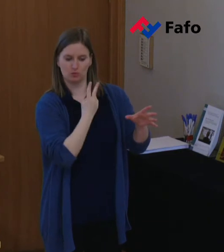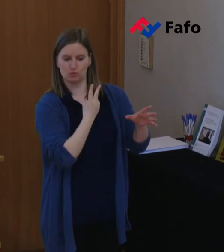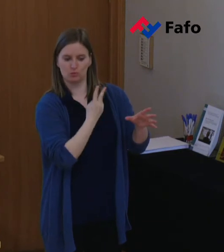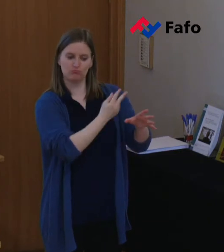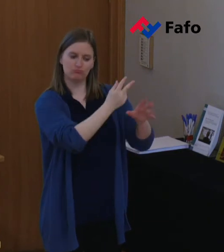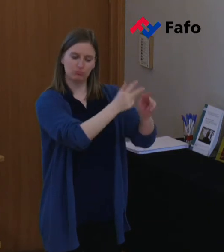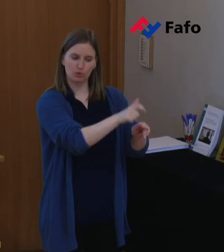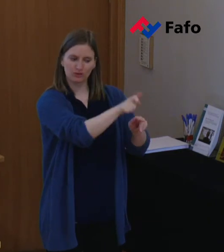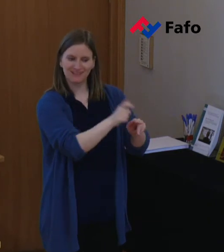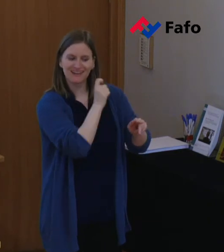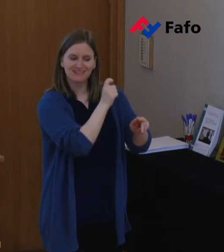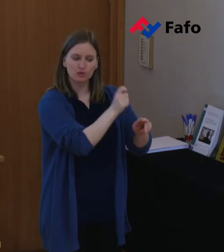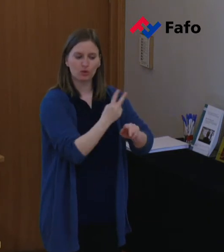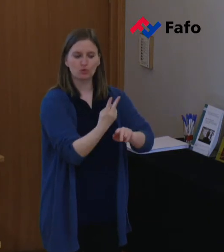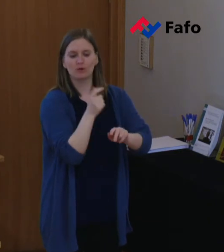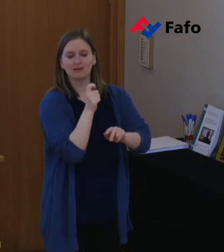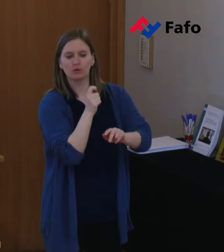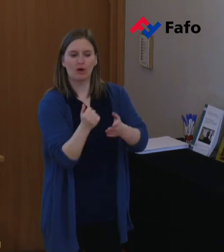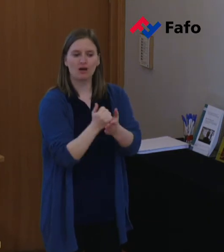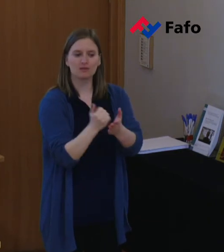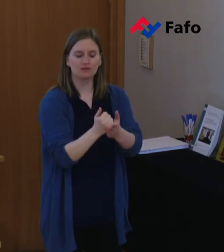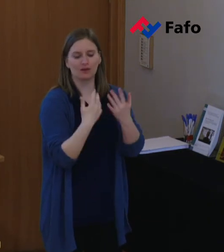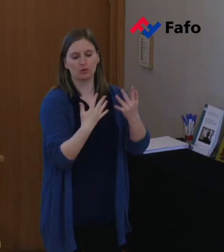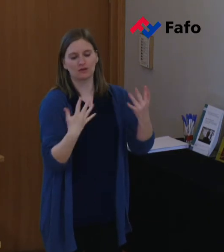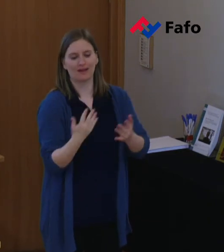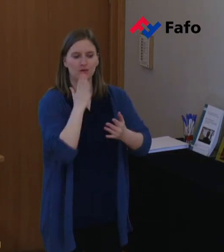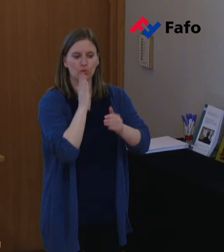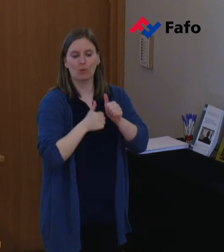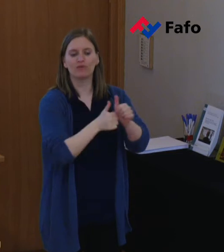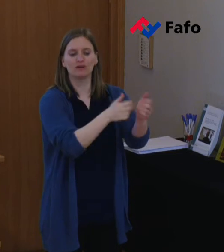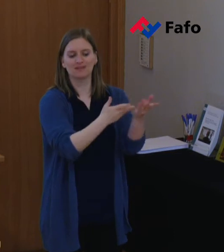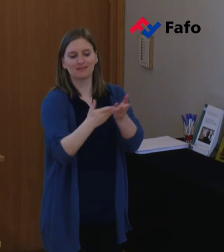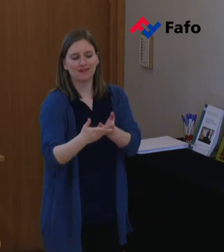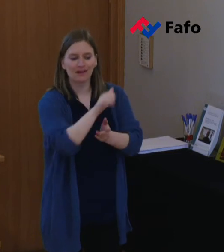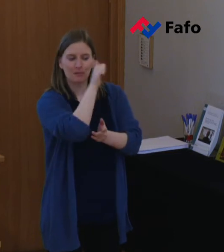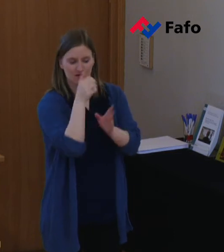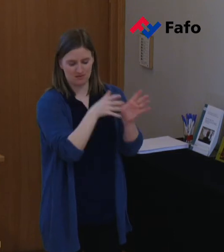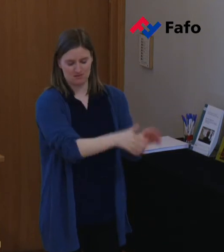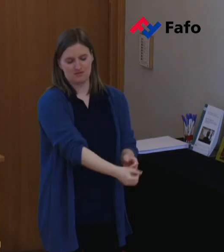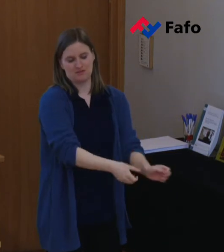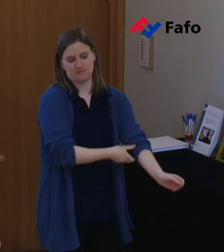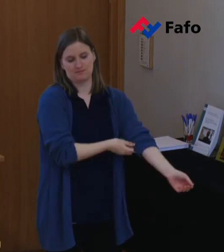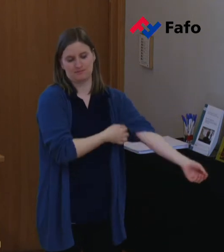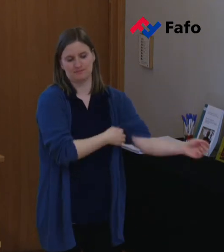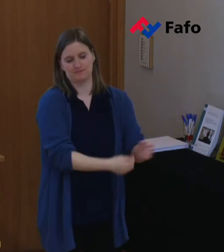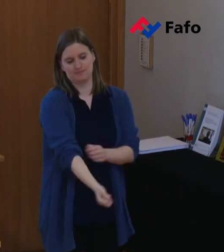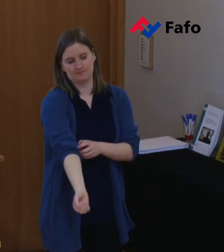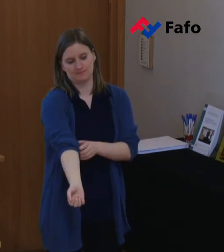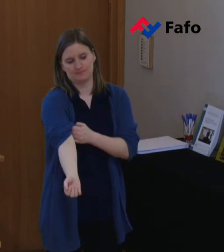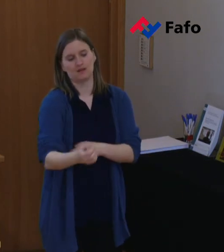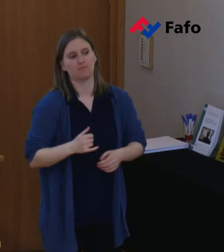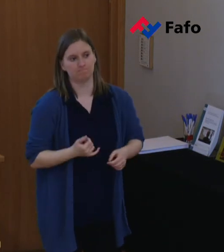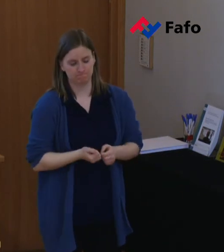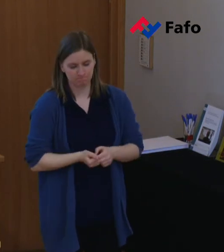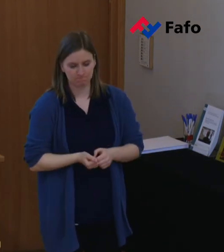brukerintervjuer og 2 intervjuer med ansatte i en ordinær boforholdningstjeneste i Bergen. Ja,